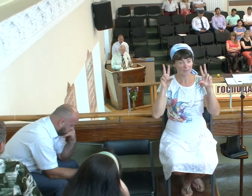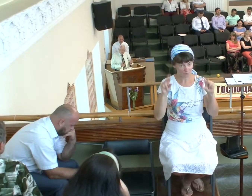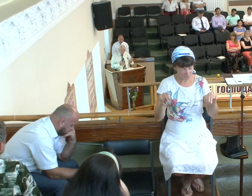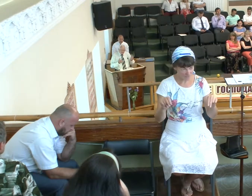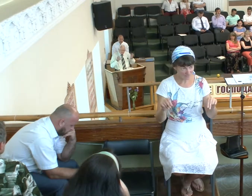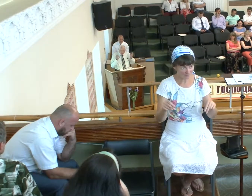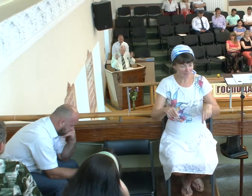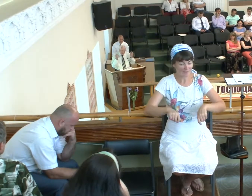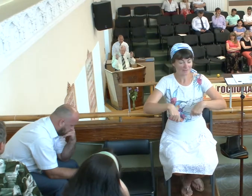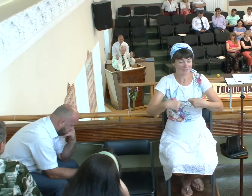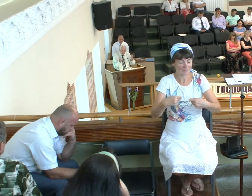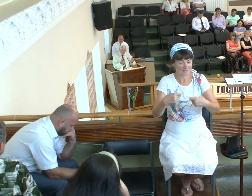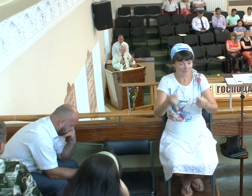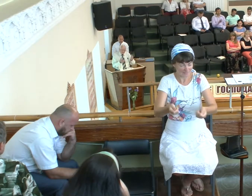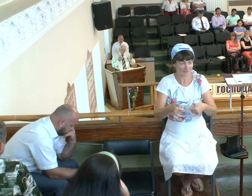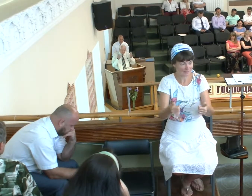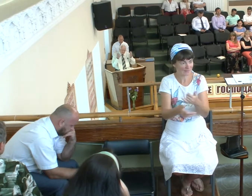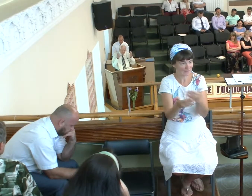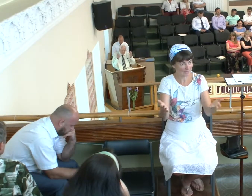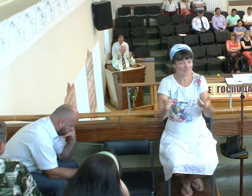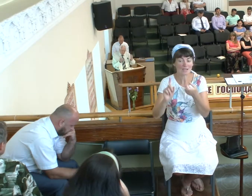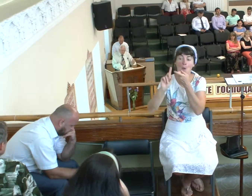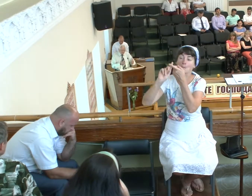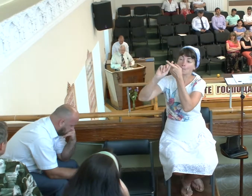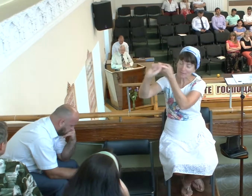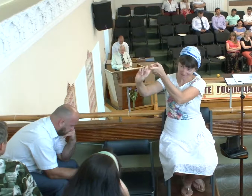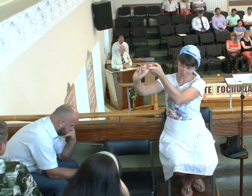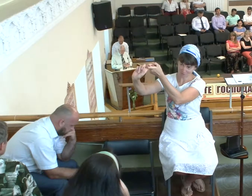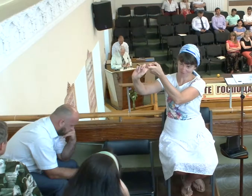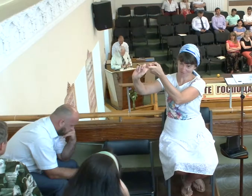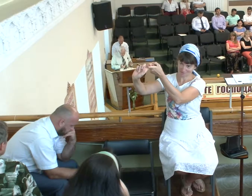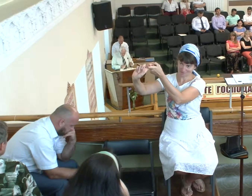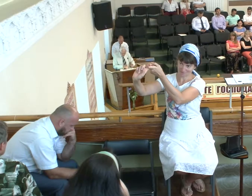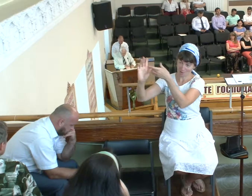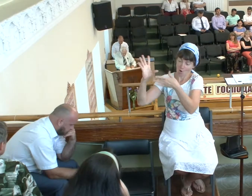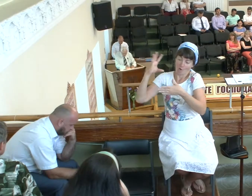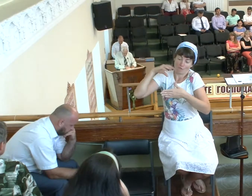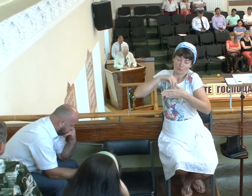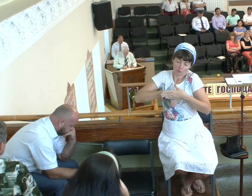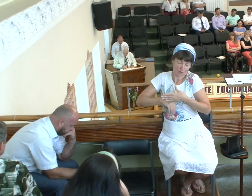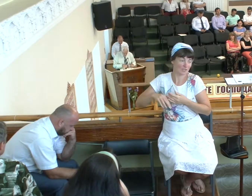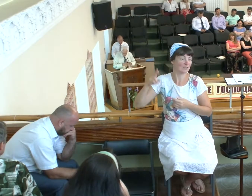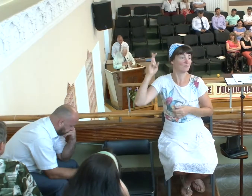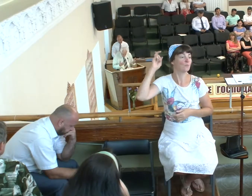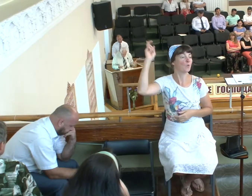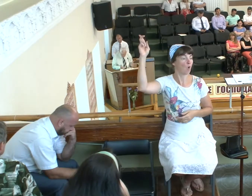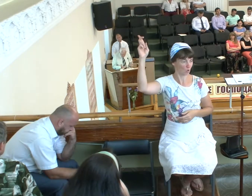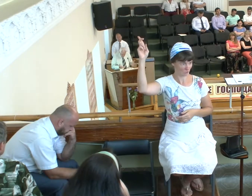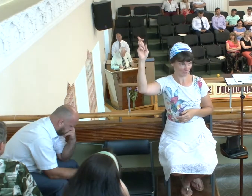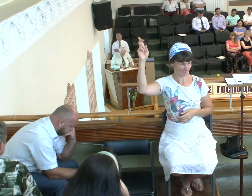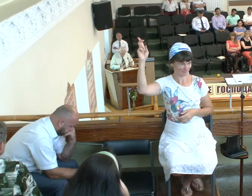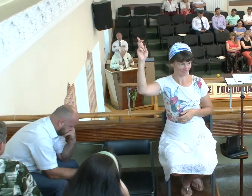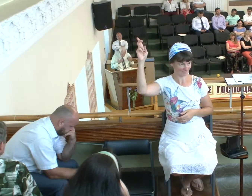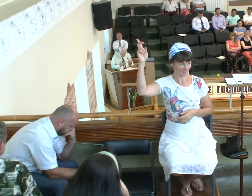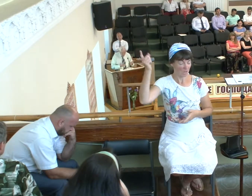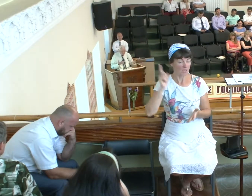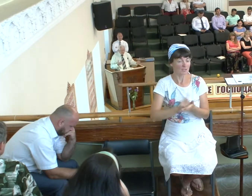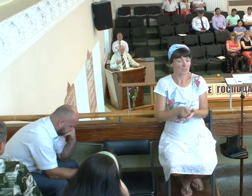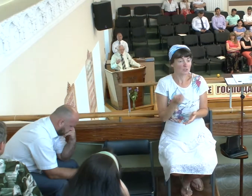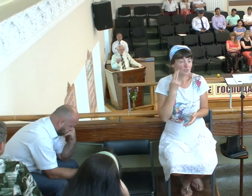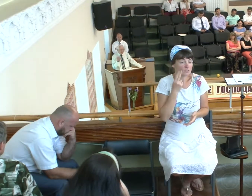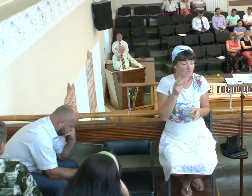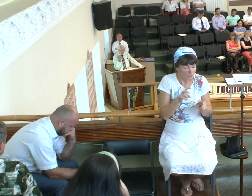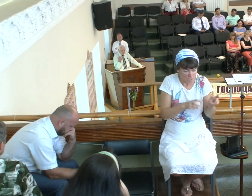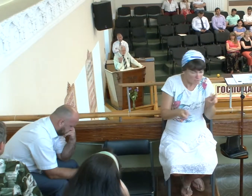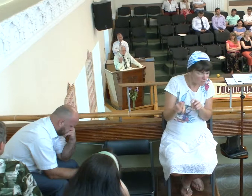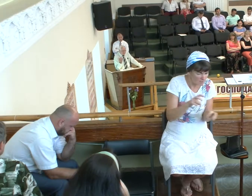Нему, дать нам Божье, вложить в нас Божье, и мы должны постоянно искать их, обнаруживать для